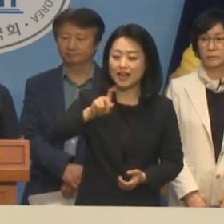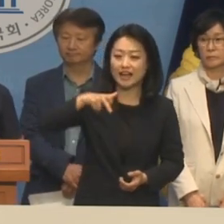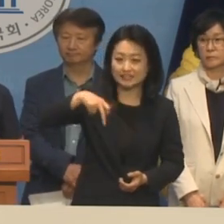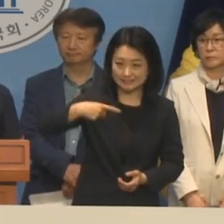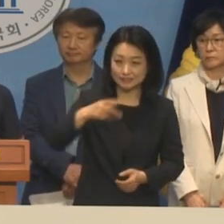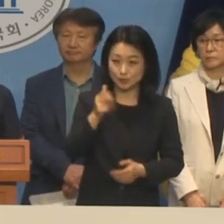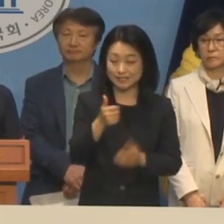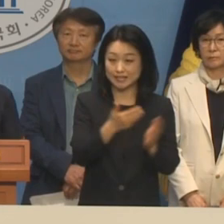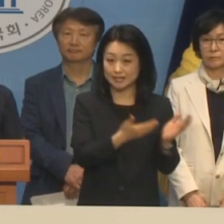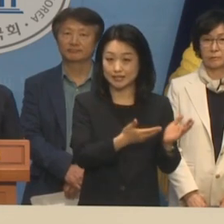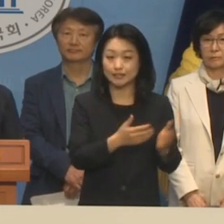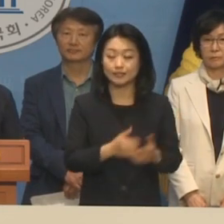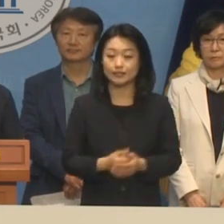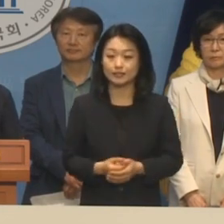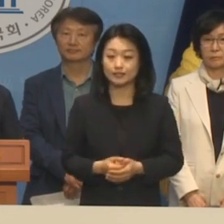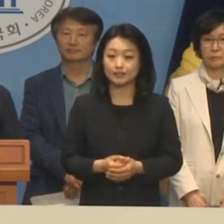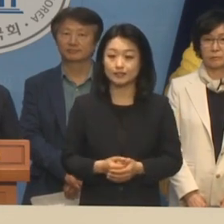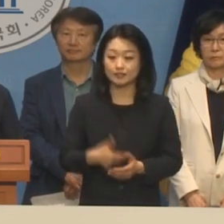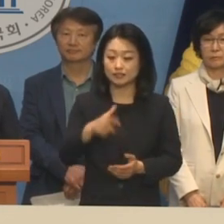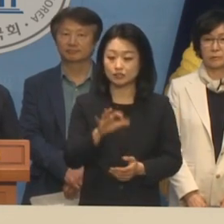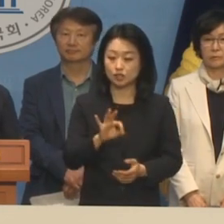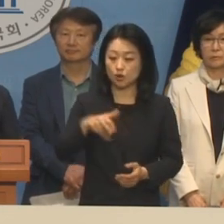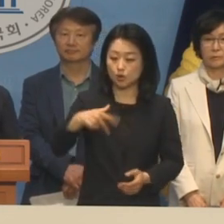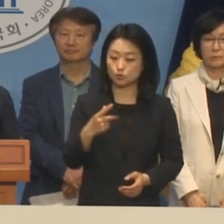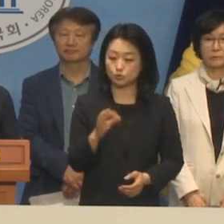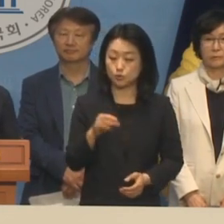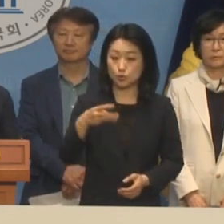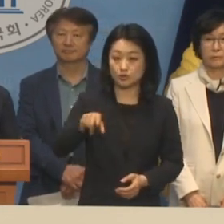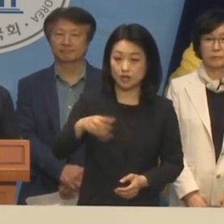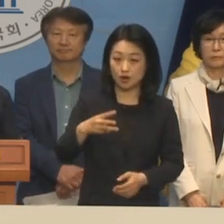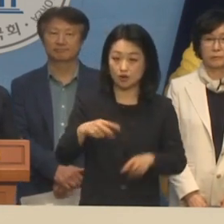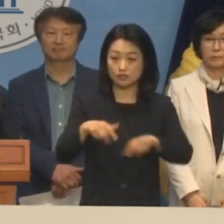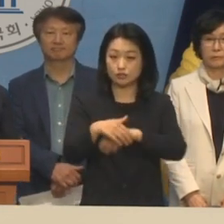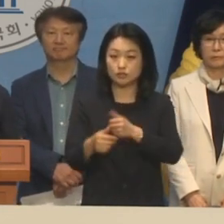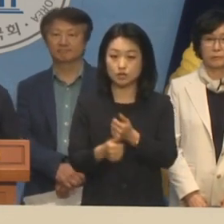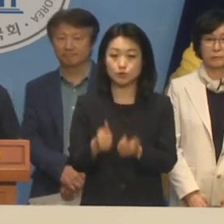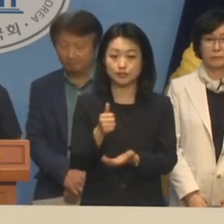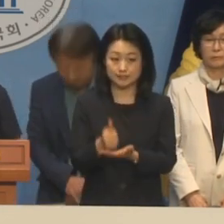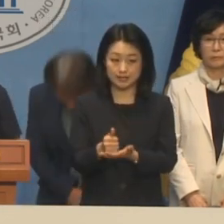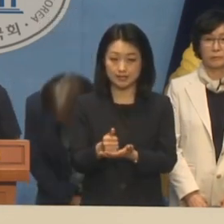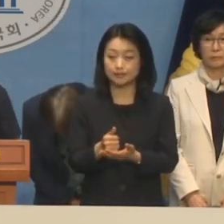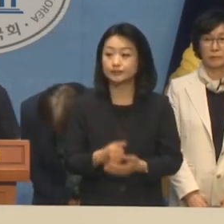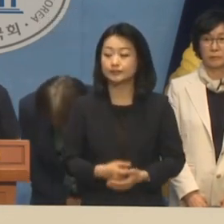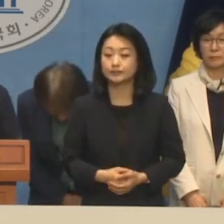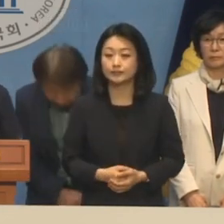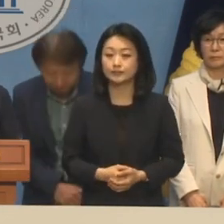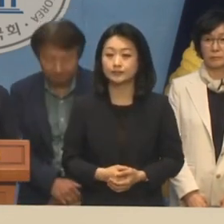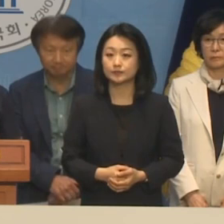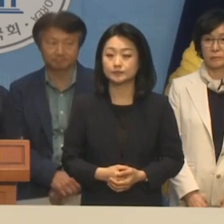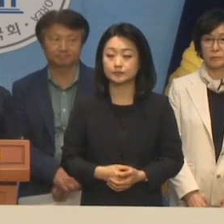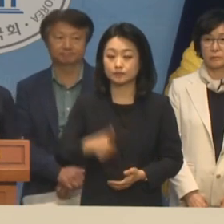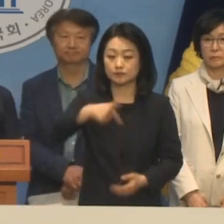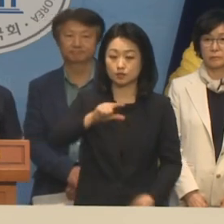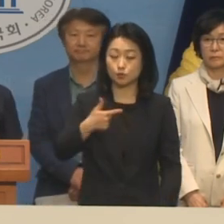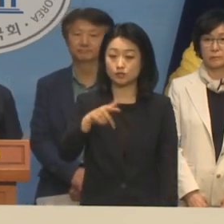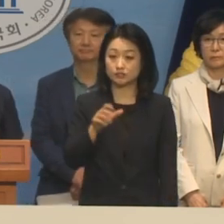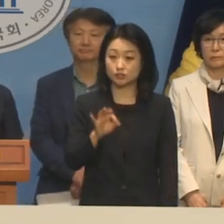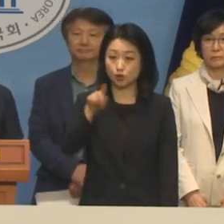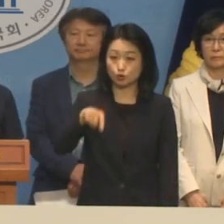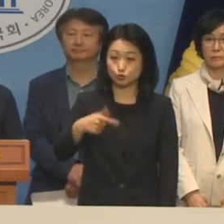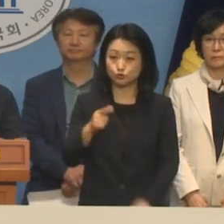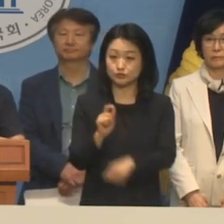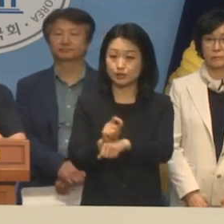수리용역 수탁사업자 협의회 정종렬 정책위원장님 오셨습니다. 그리고 권성훈